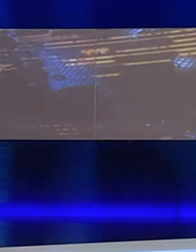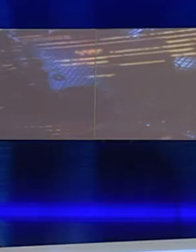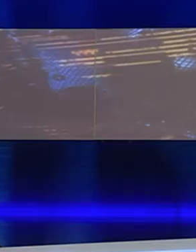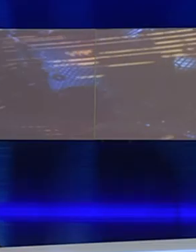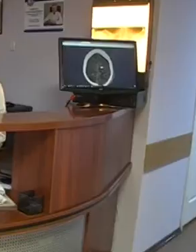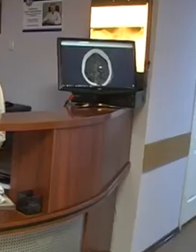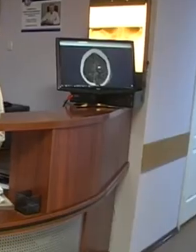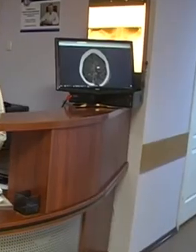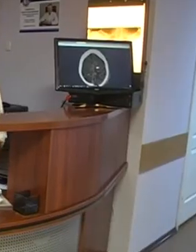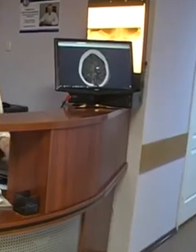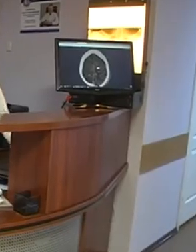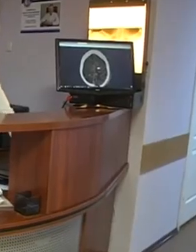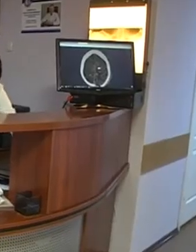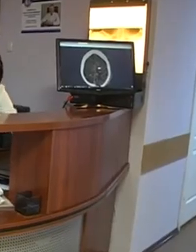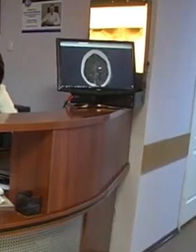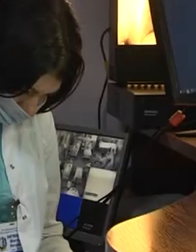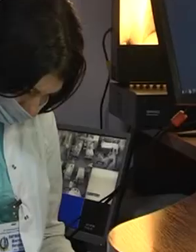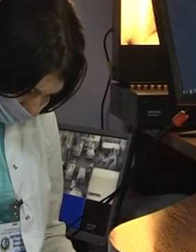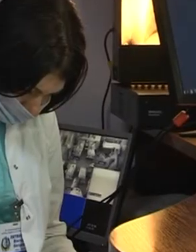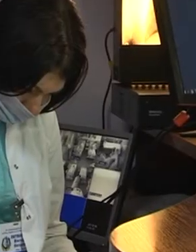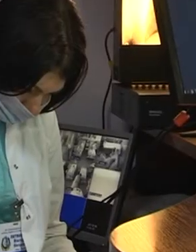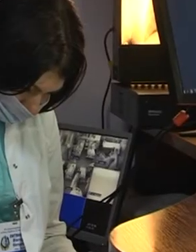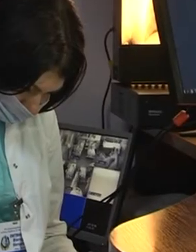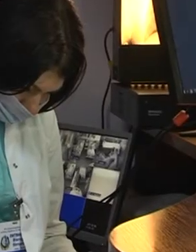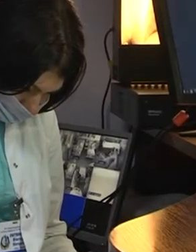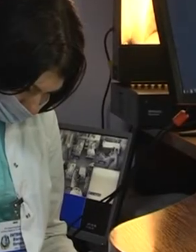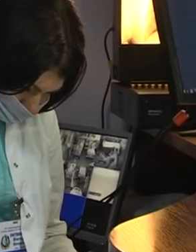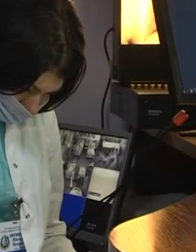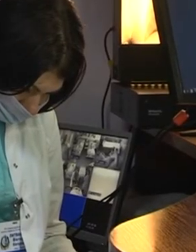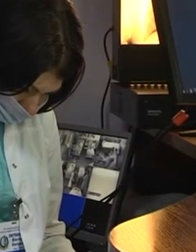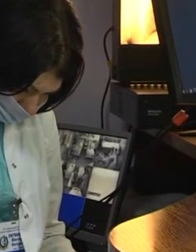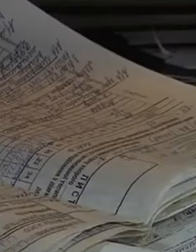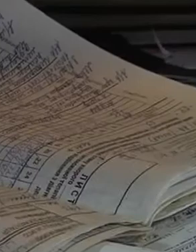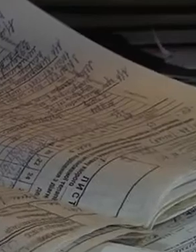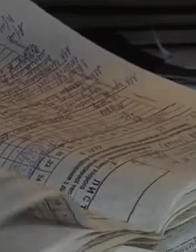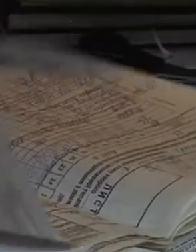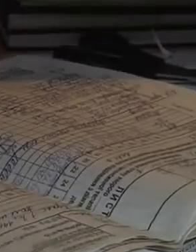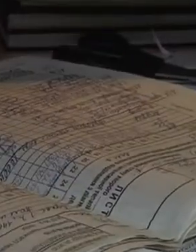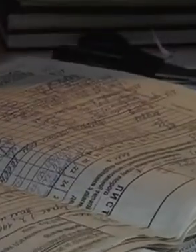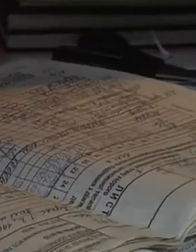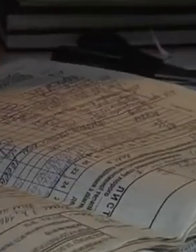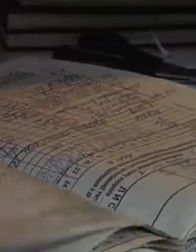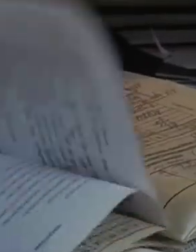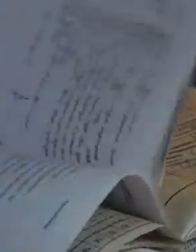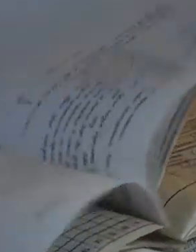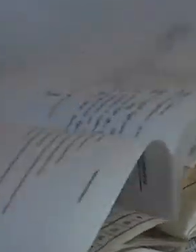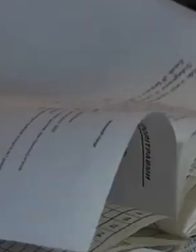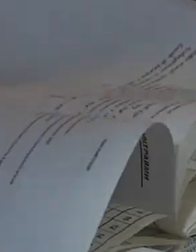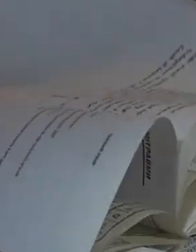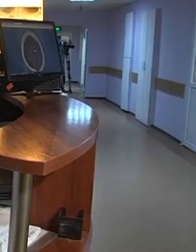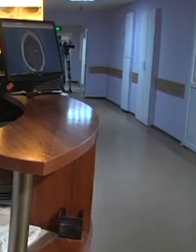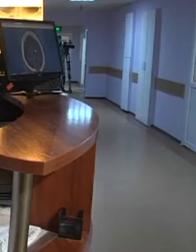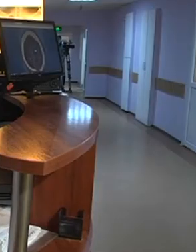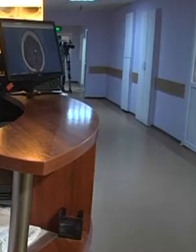У Дніпрі 252 нові хворі. У Кам'янському 95, Павлоград зафіксував 70. У